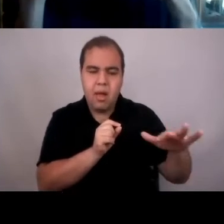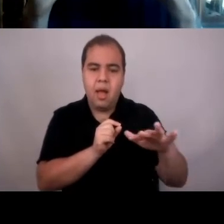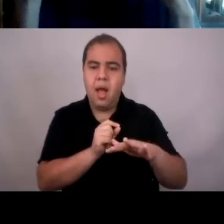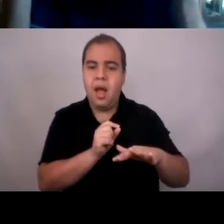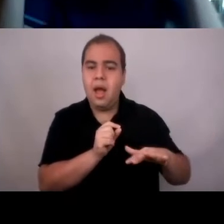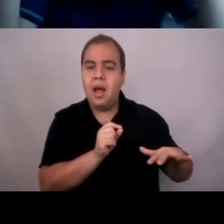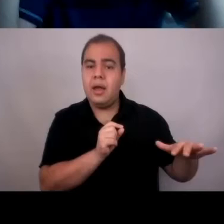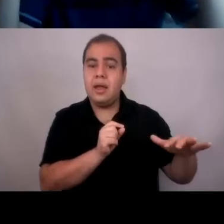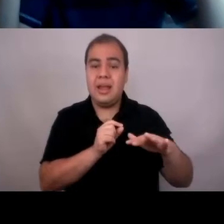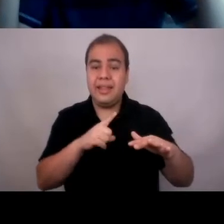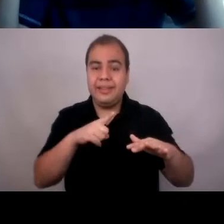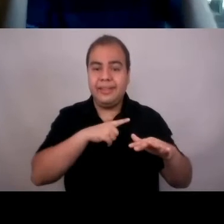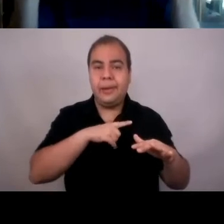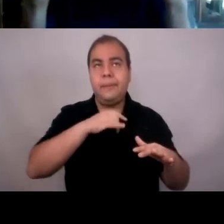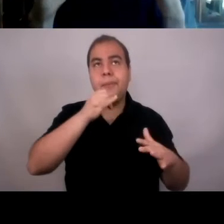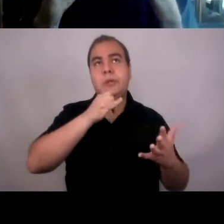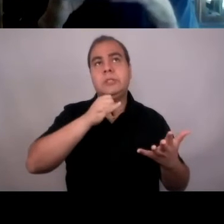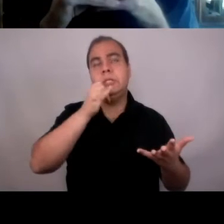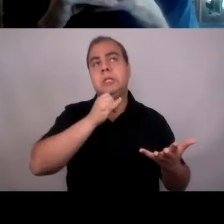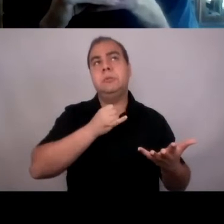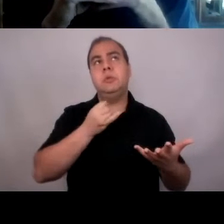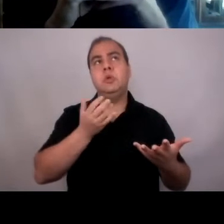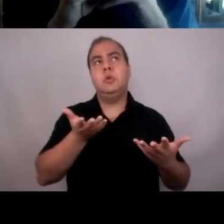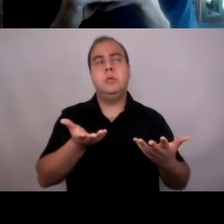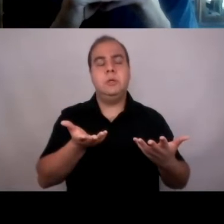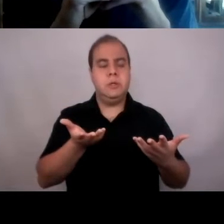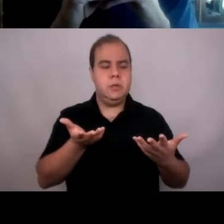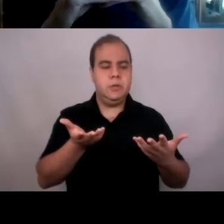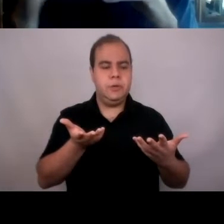um recalque, a um